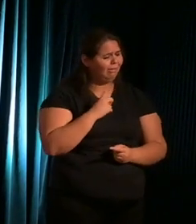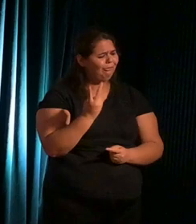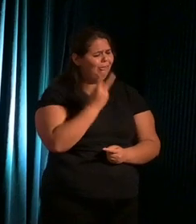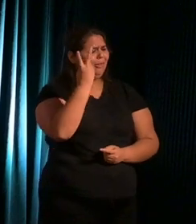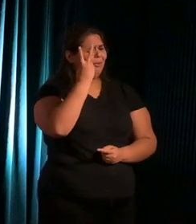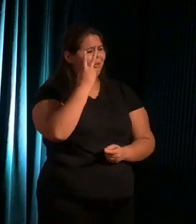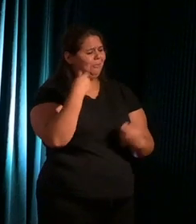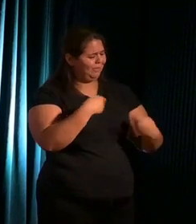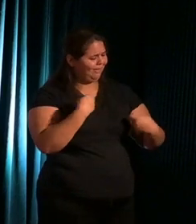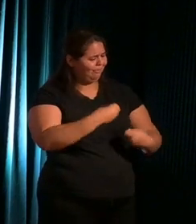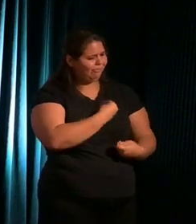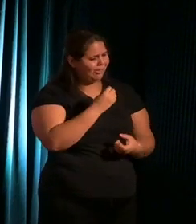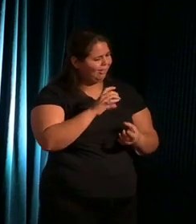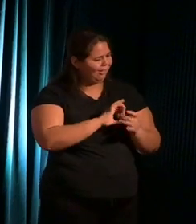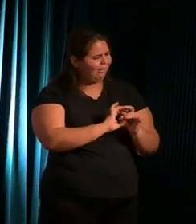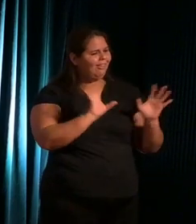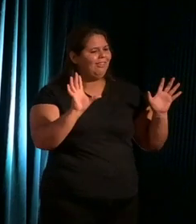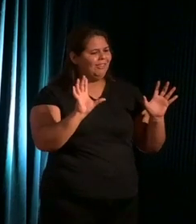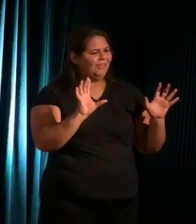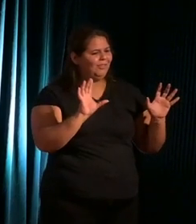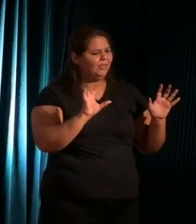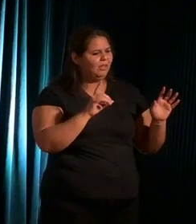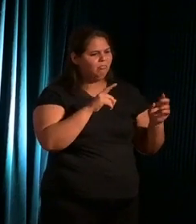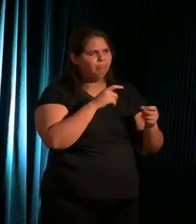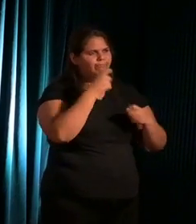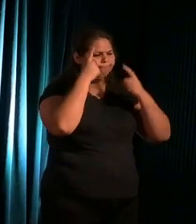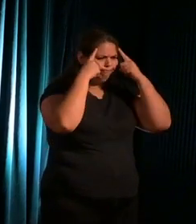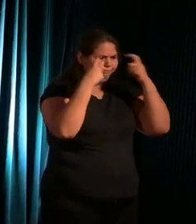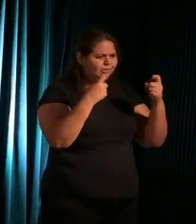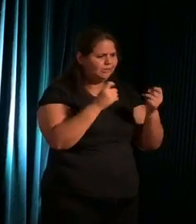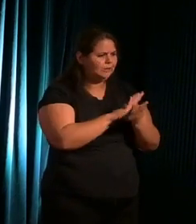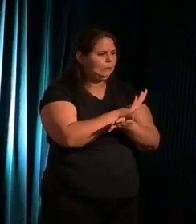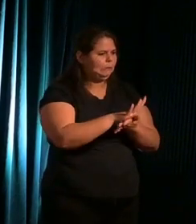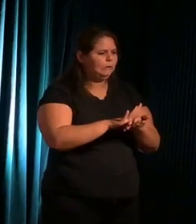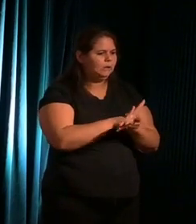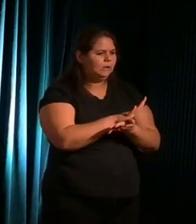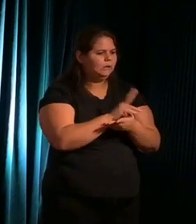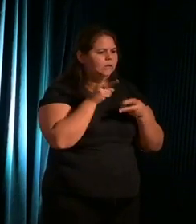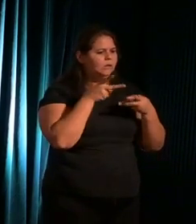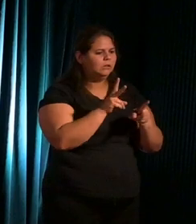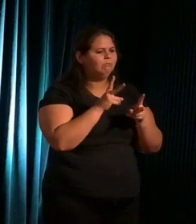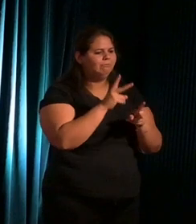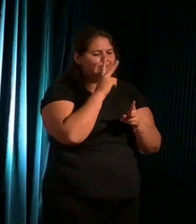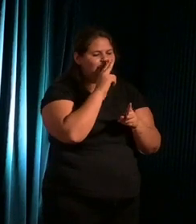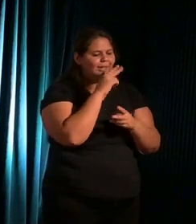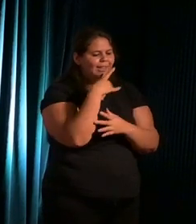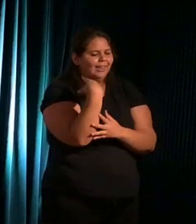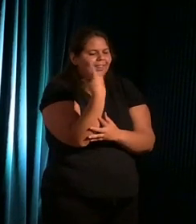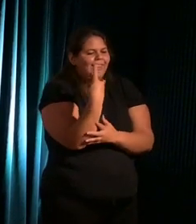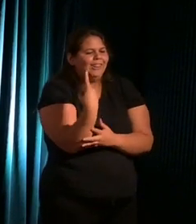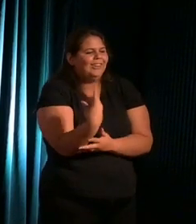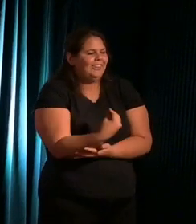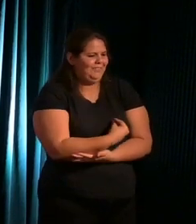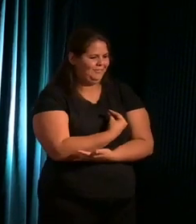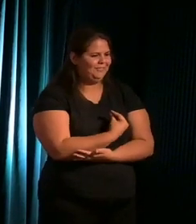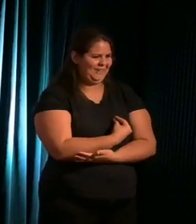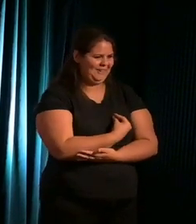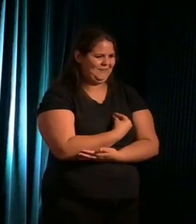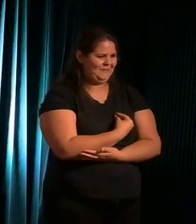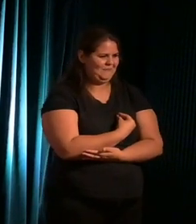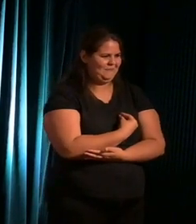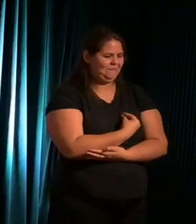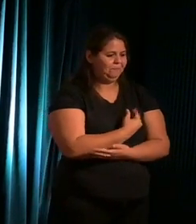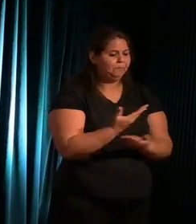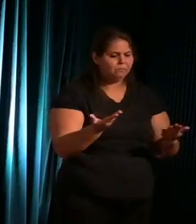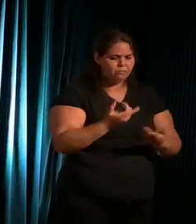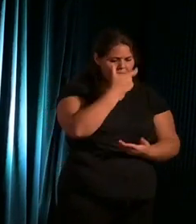Nenhuma agressão. Só sedução e encantamento. Eu sou essa pessoa que estou falando aqui de viva voz